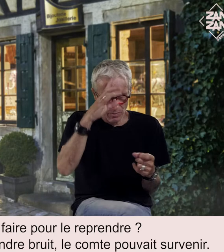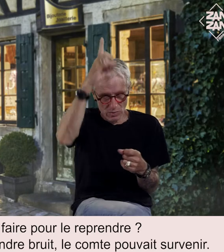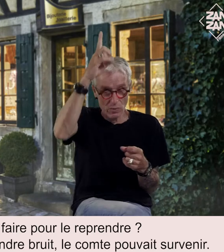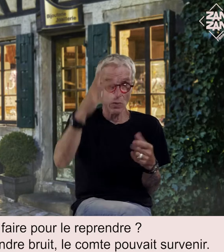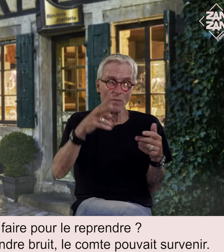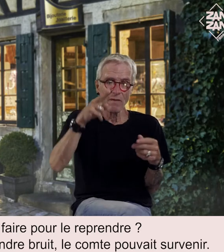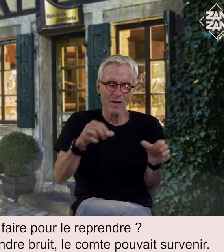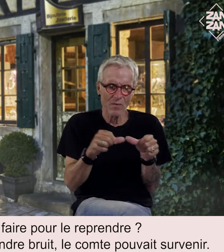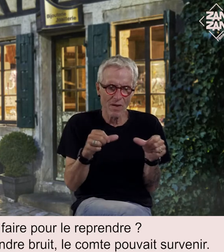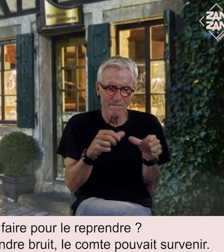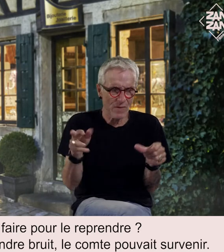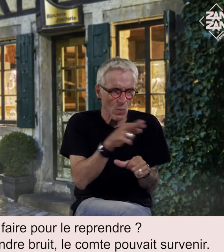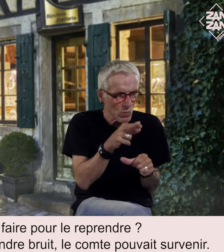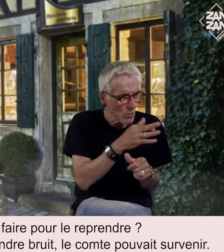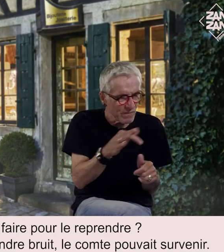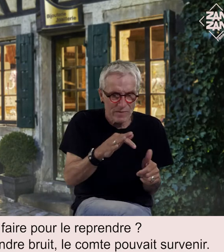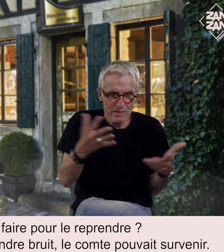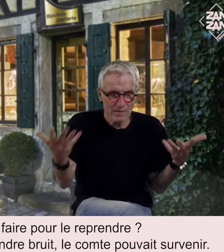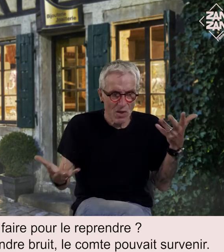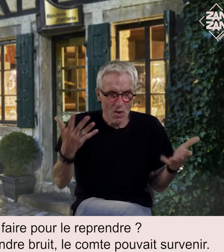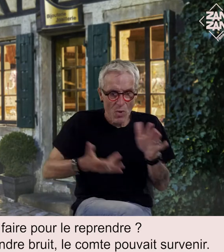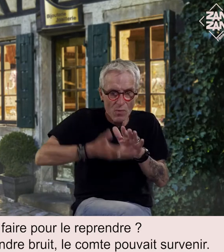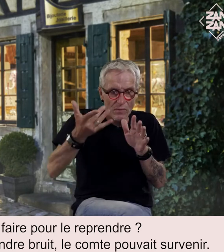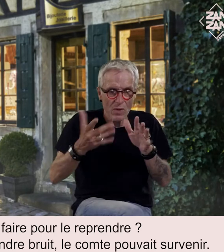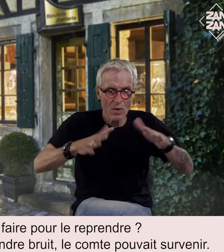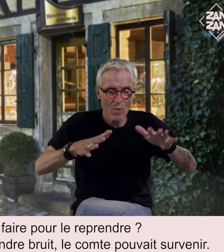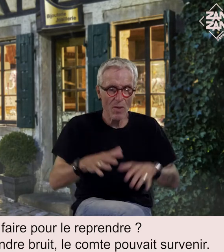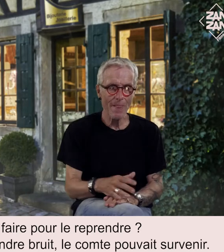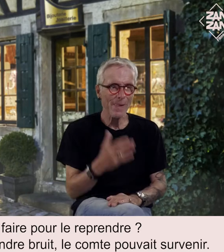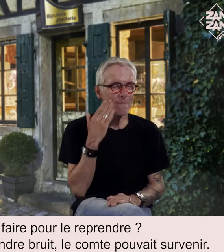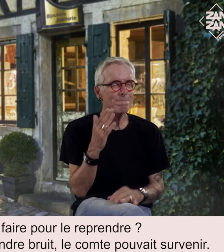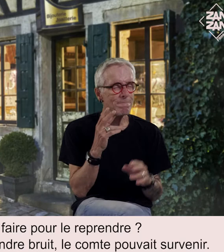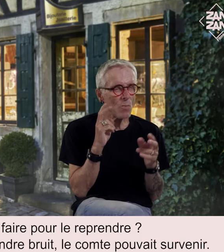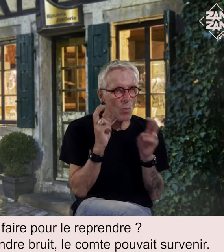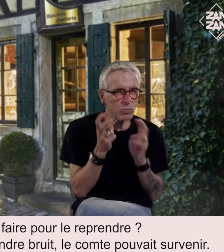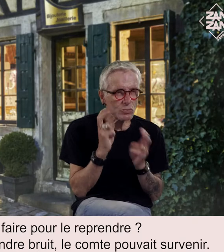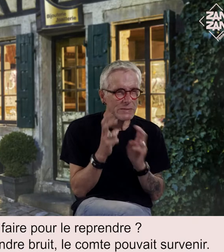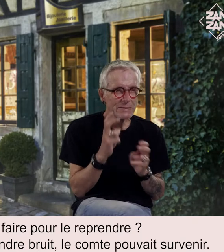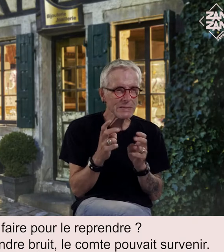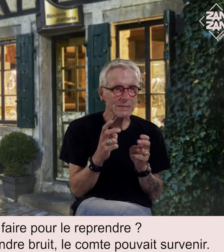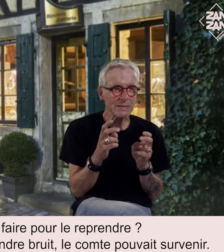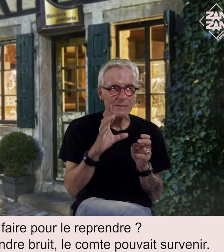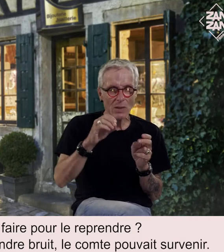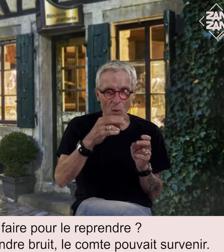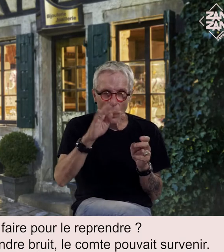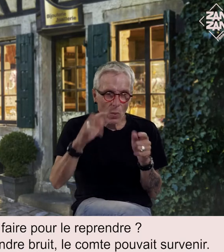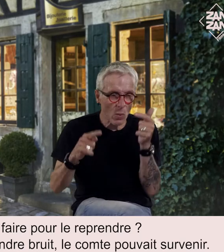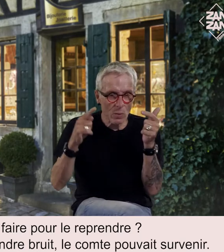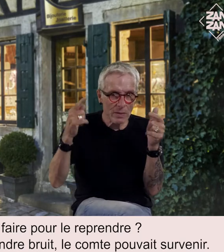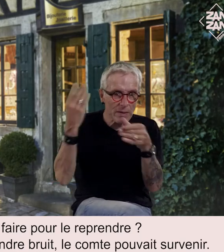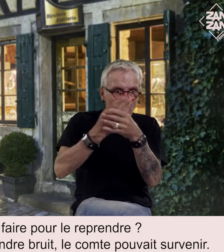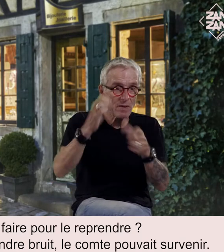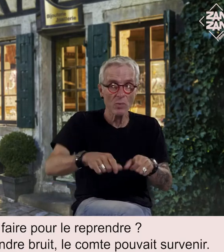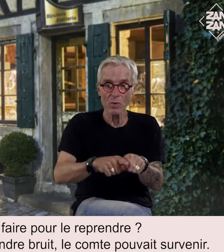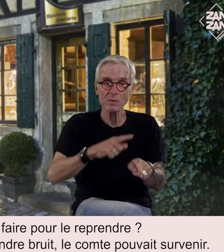que faire pour le reprendre ? Par quels moyens s'échapper ? Au moindre bruit, le comte pouvait survenir. Et qui sait, dans